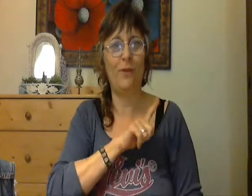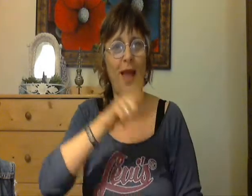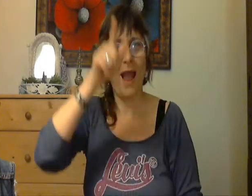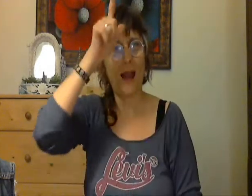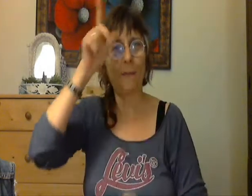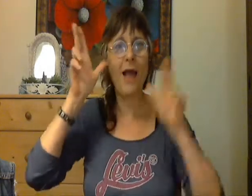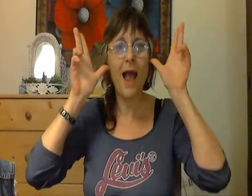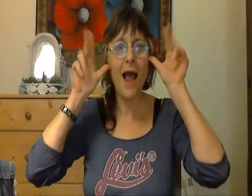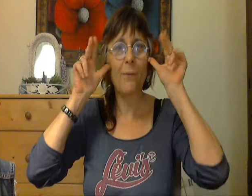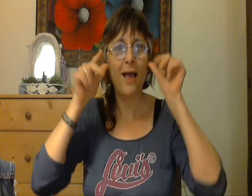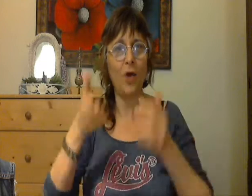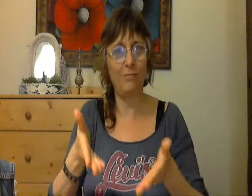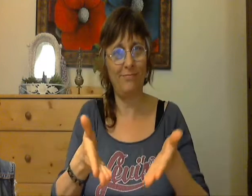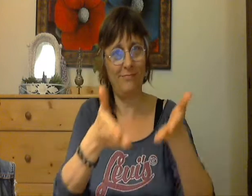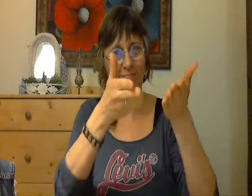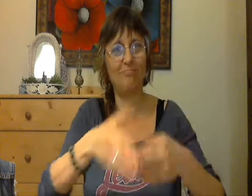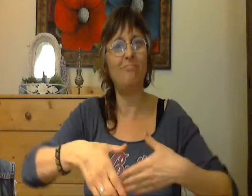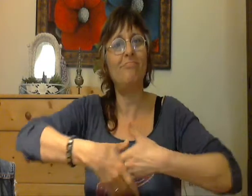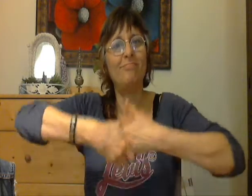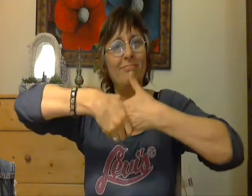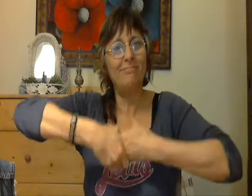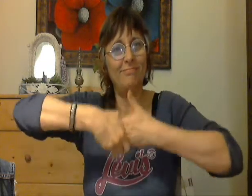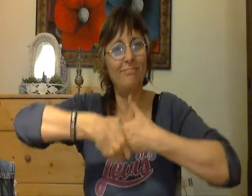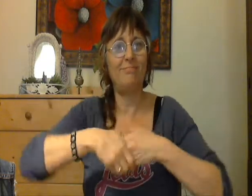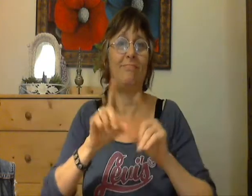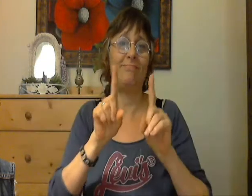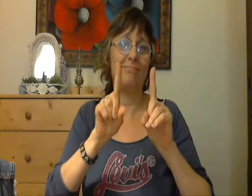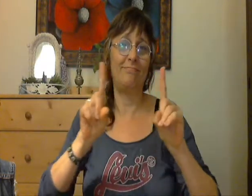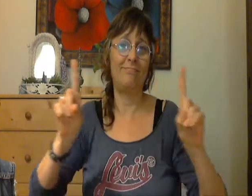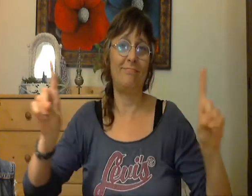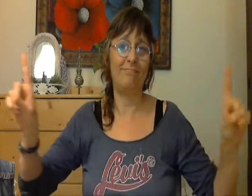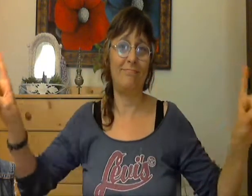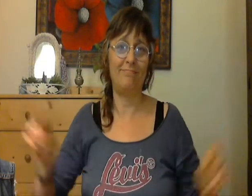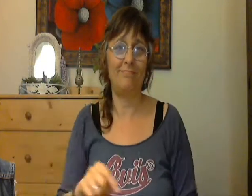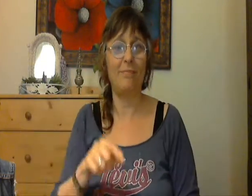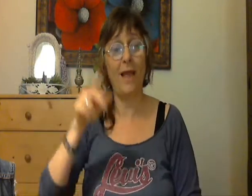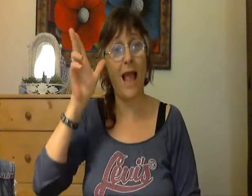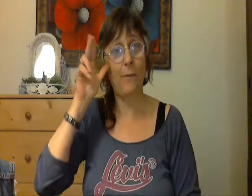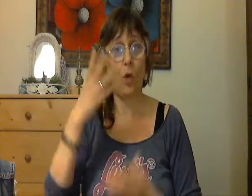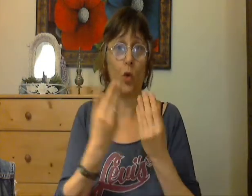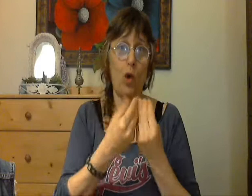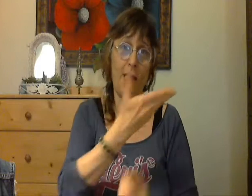tú que no va a estar el día de mañana y ha llegado y ya está. Sufrimos en exceso por culpa de un partido de